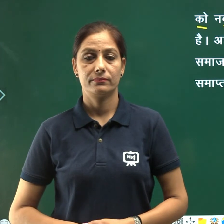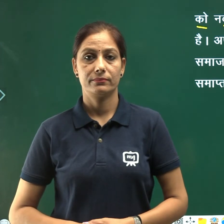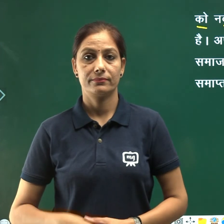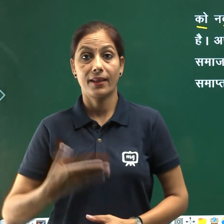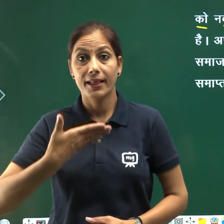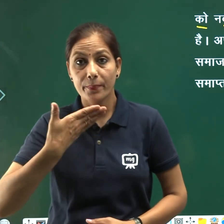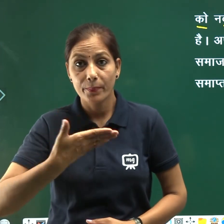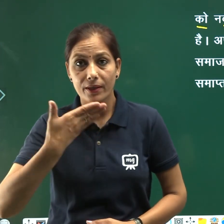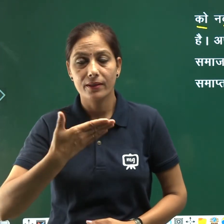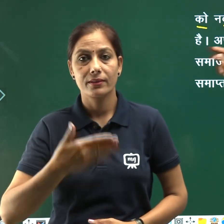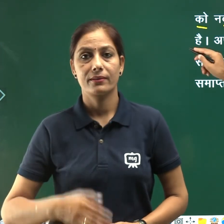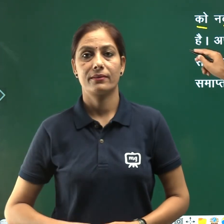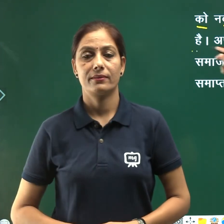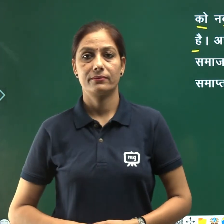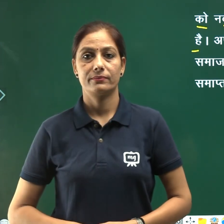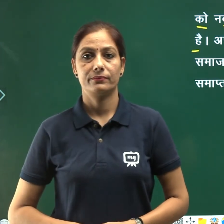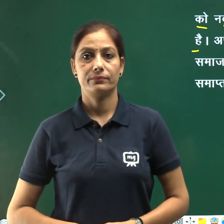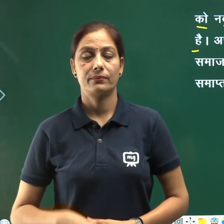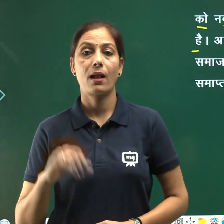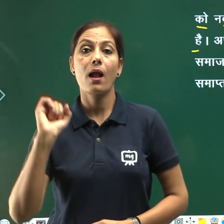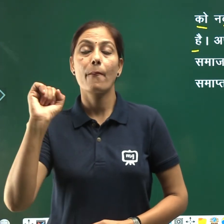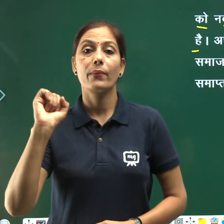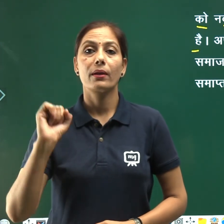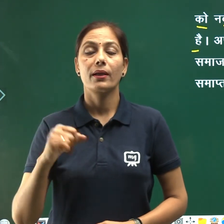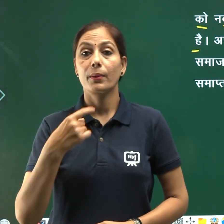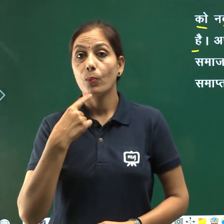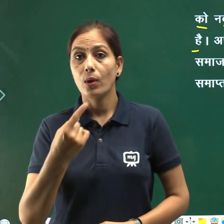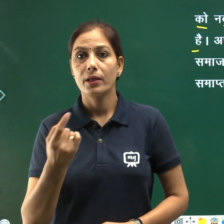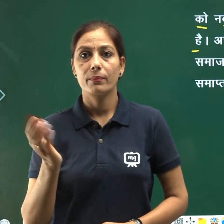प्रेरणा देता है। अपने आह्वान के द्वारा